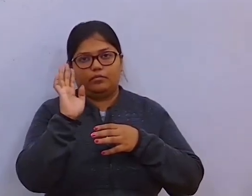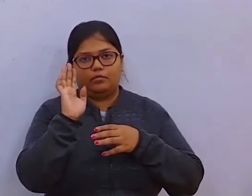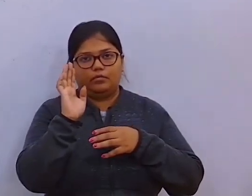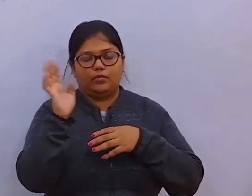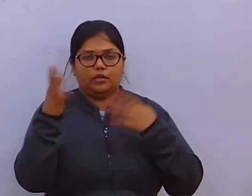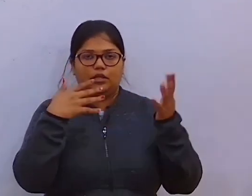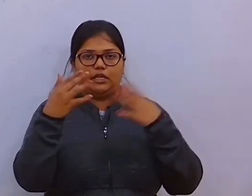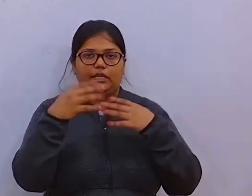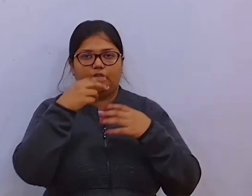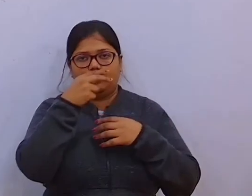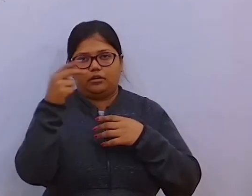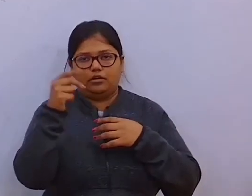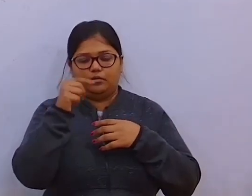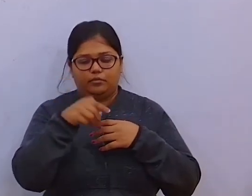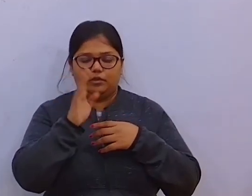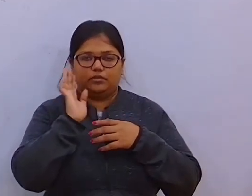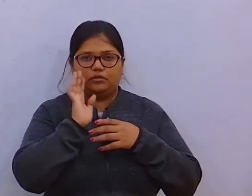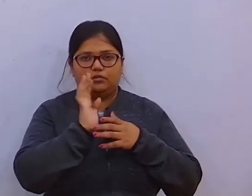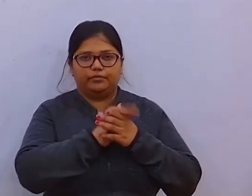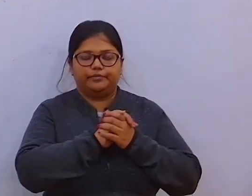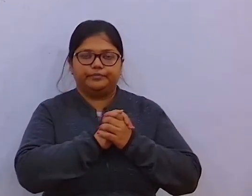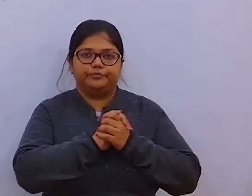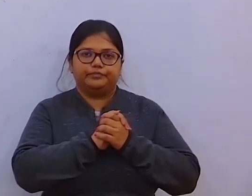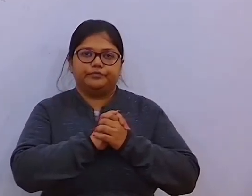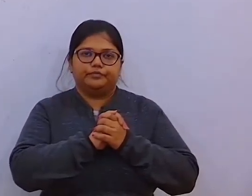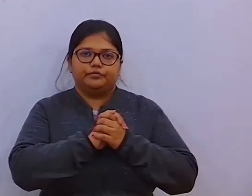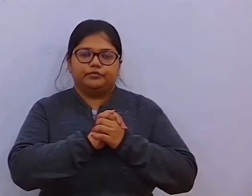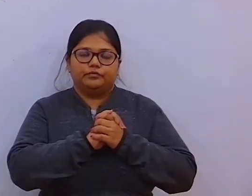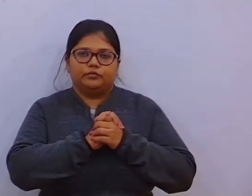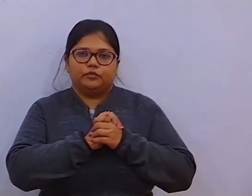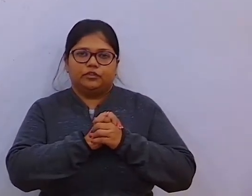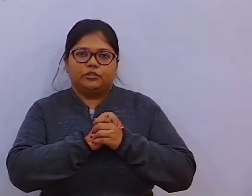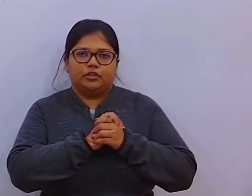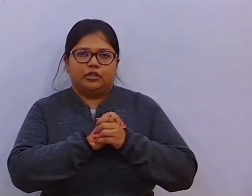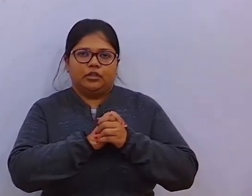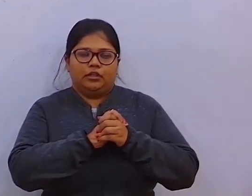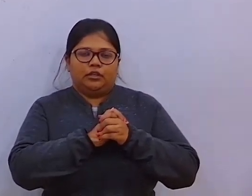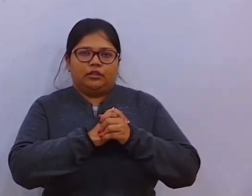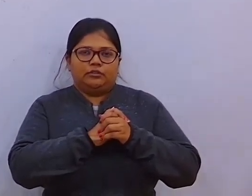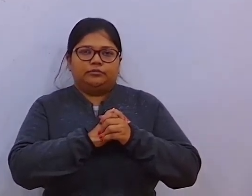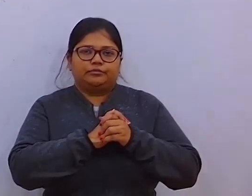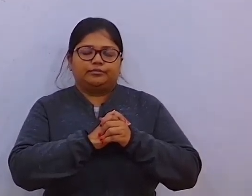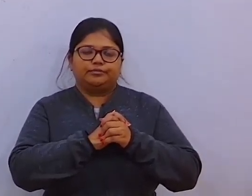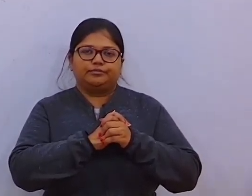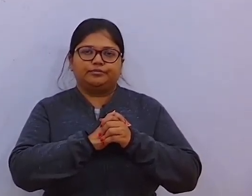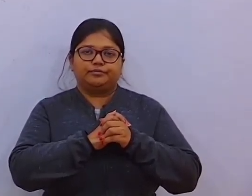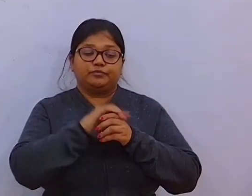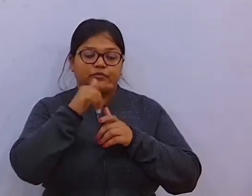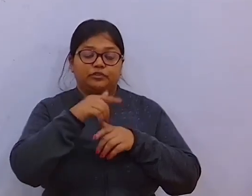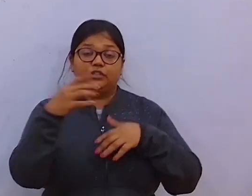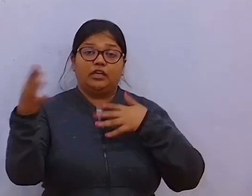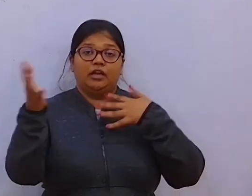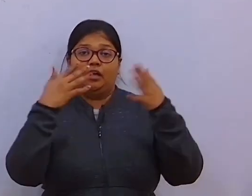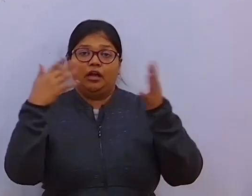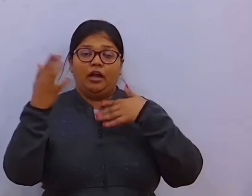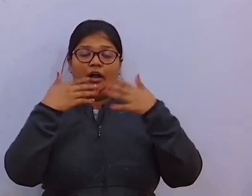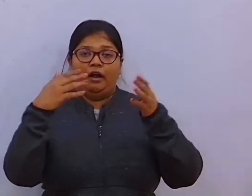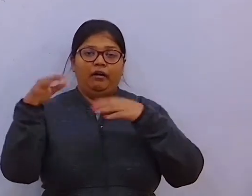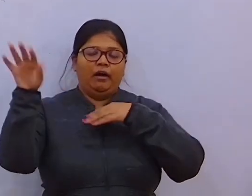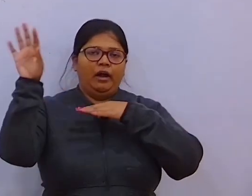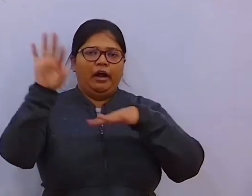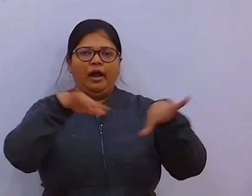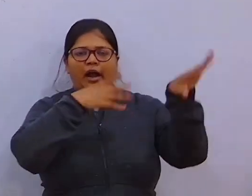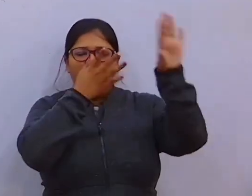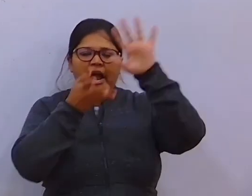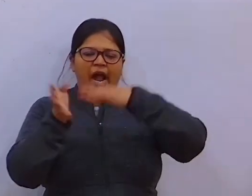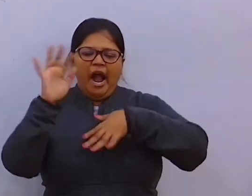पवने कहाँ पर बहती हैं? जैसे कि व्यापारिक पवने कहाँ बह रही थी? क्षोभ मंडल में। तो जो आपकी जेड